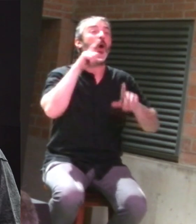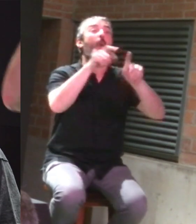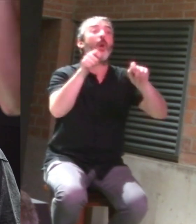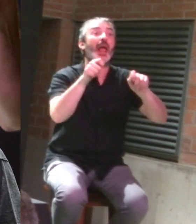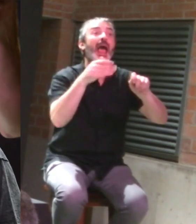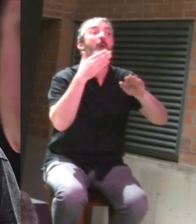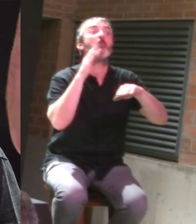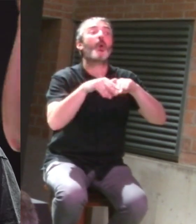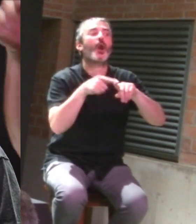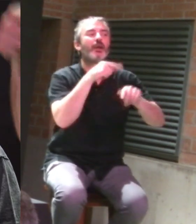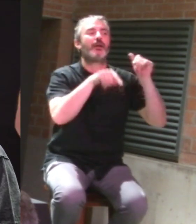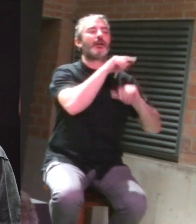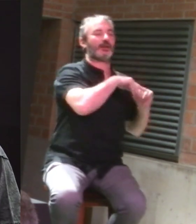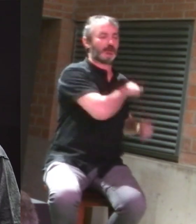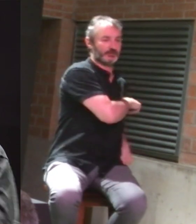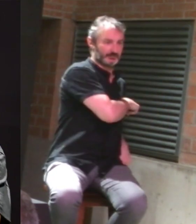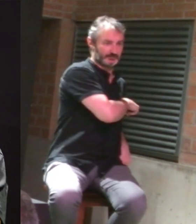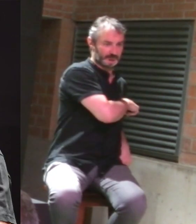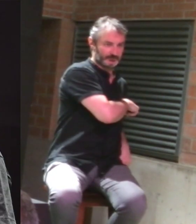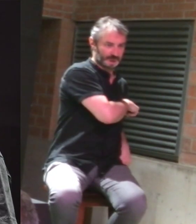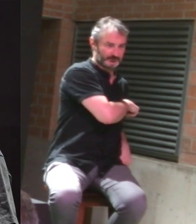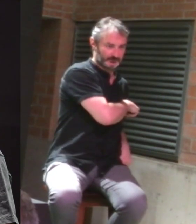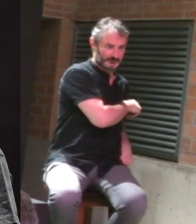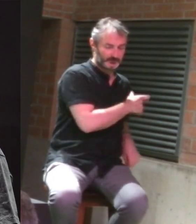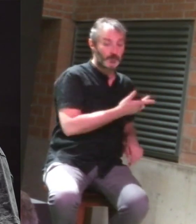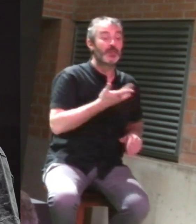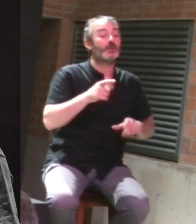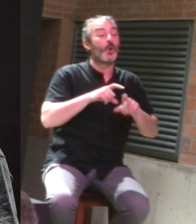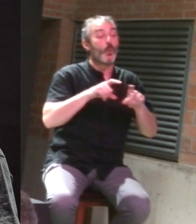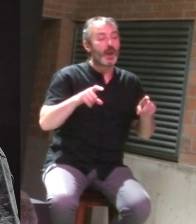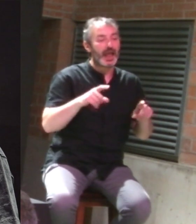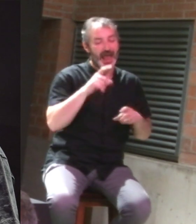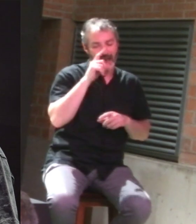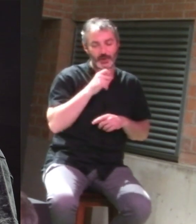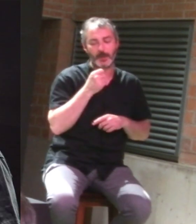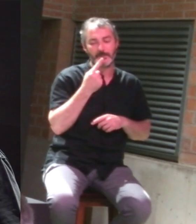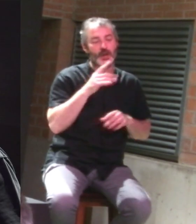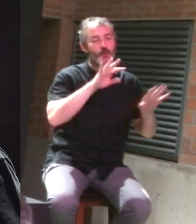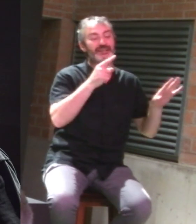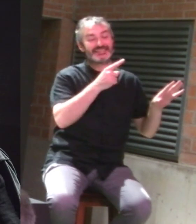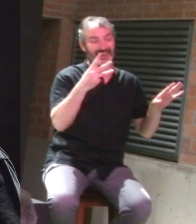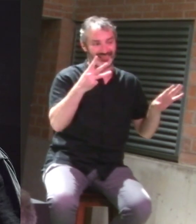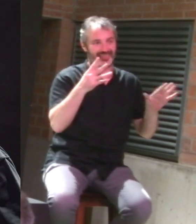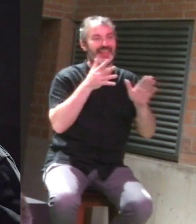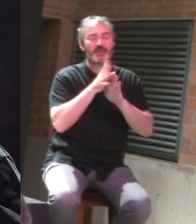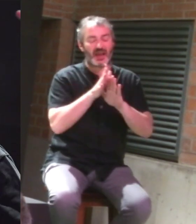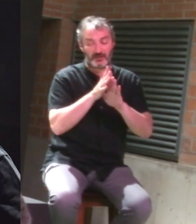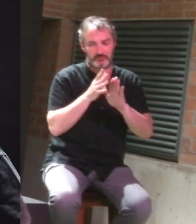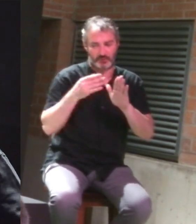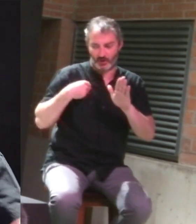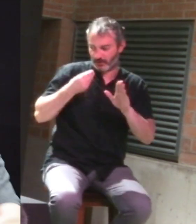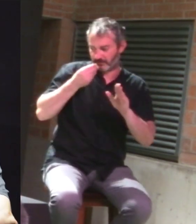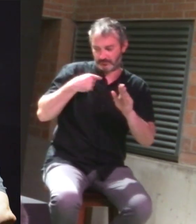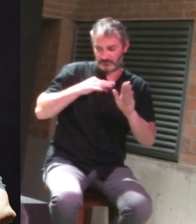antecedente. Bien, bueno, encontramos motivos de la huelga del 13, pero esto me lo voy a saltar porque ya lo explicaré y